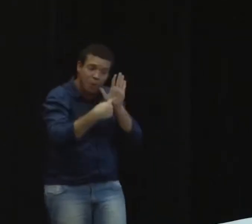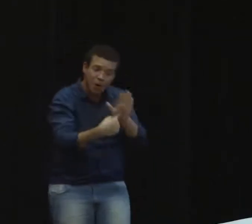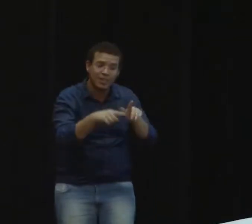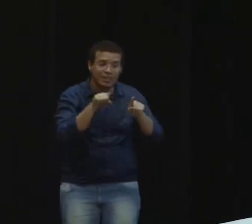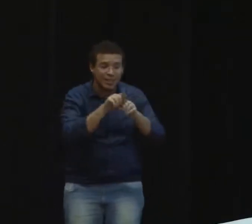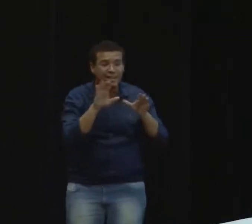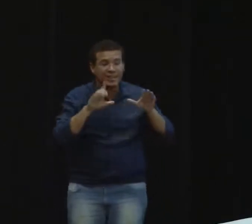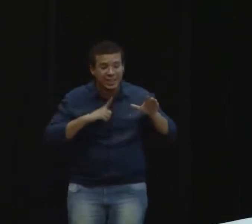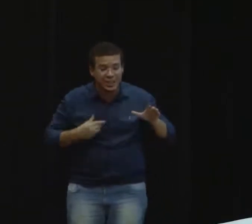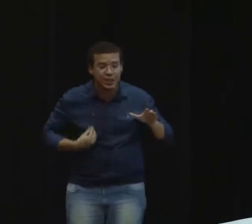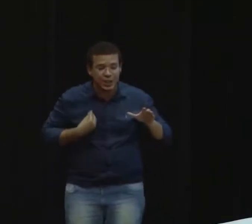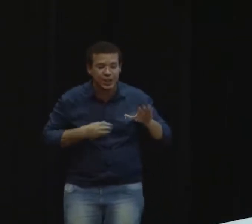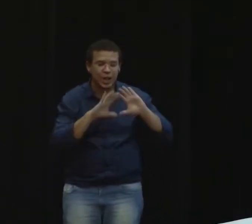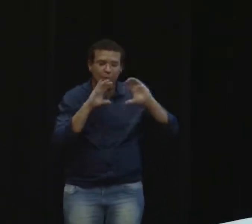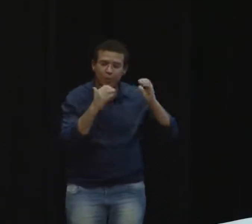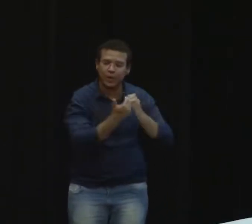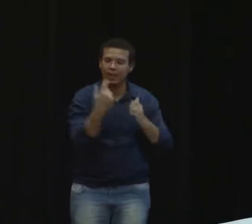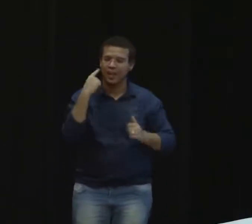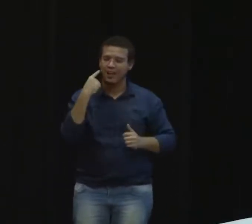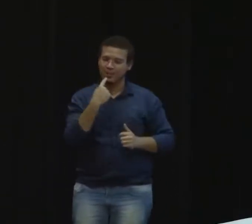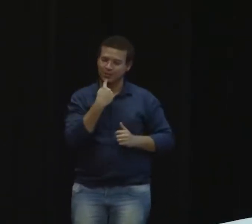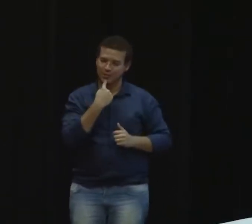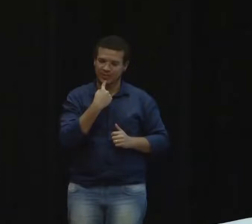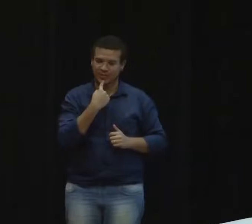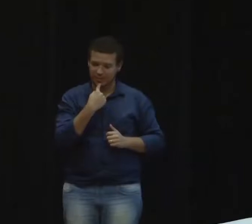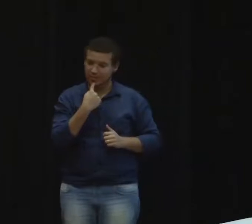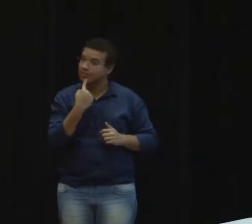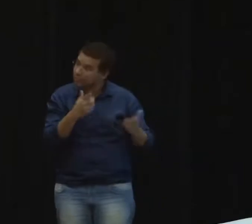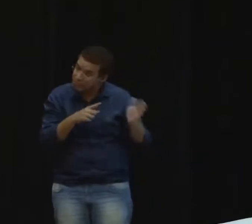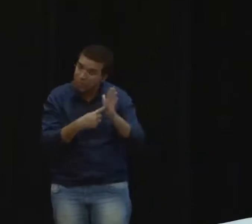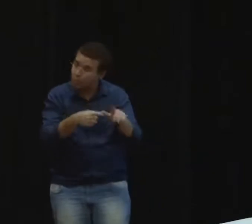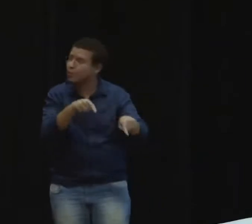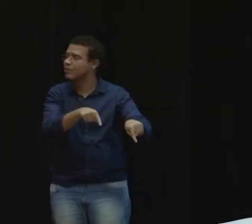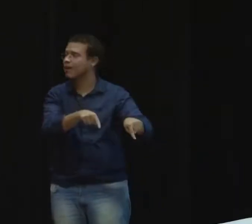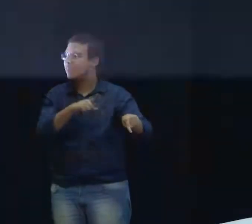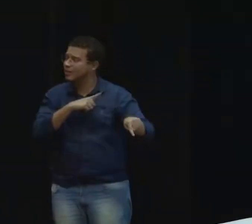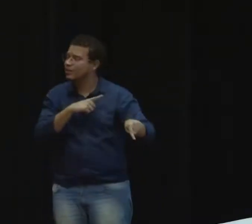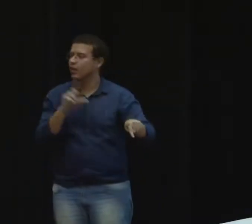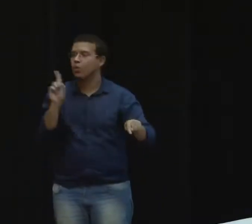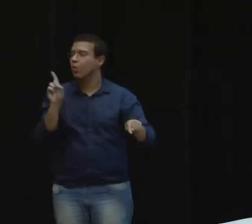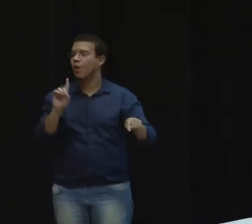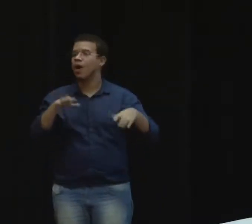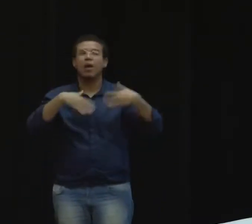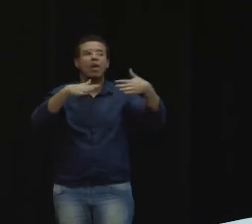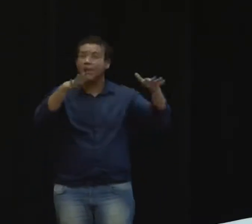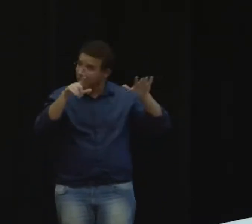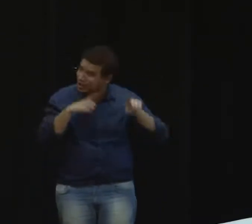como cultura e para a comunidade surda. Isso é preciso mostrar